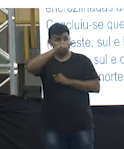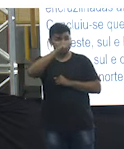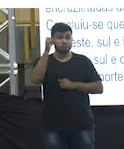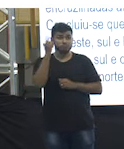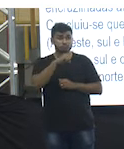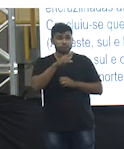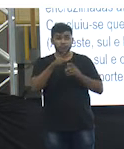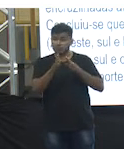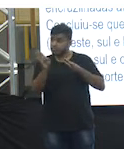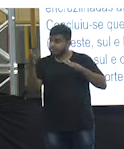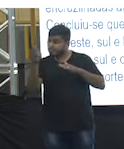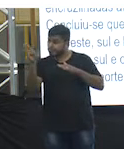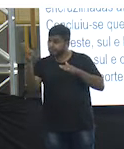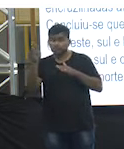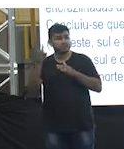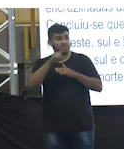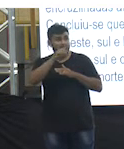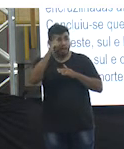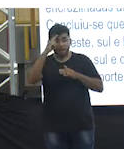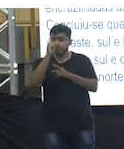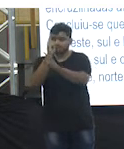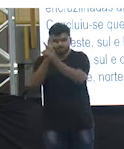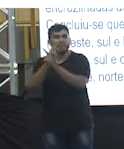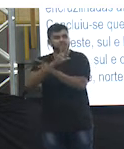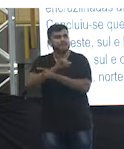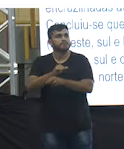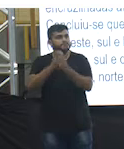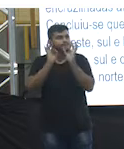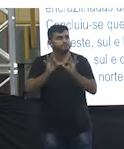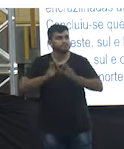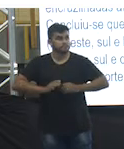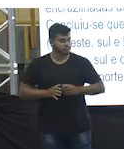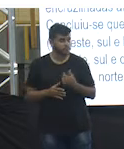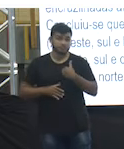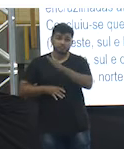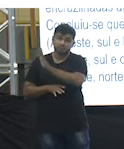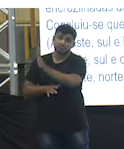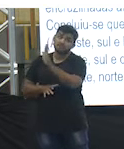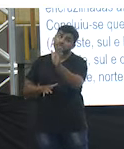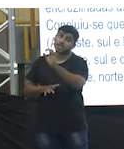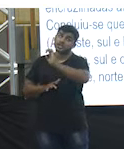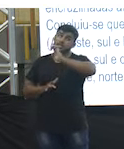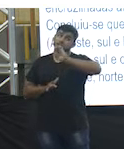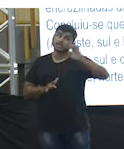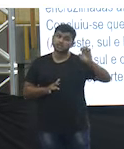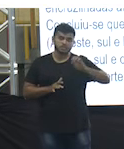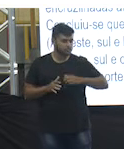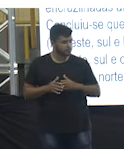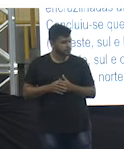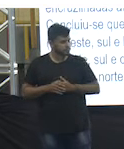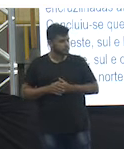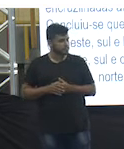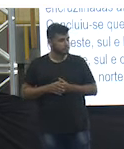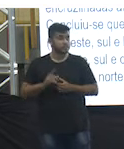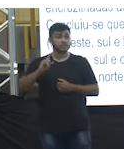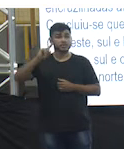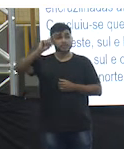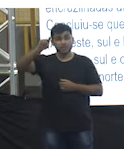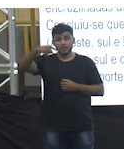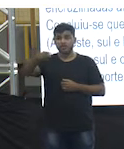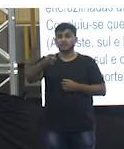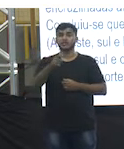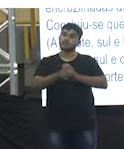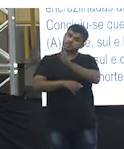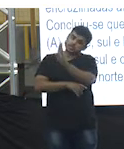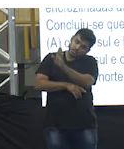esse caminho à esquerda, e se em cada encruzilhada do caminho dobrar à